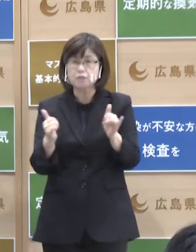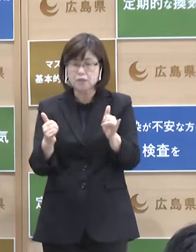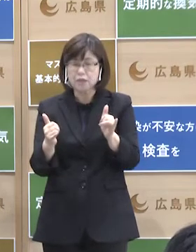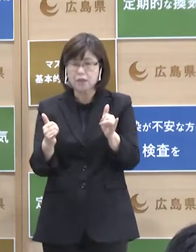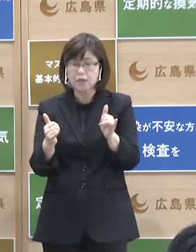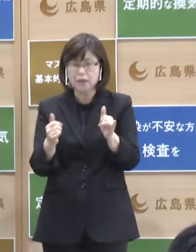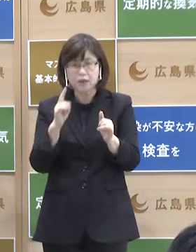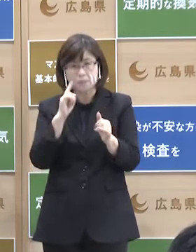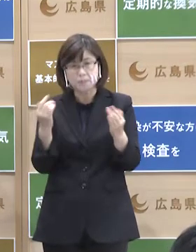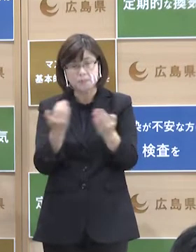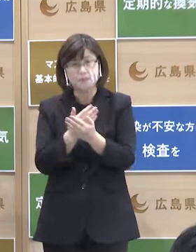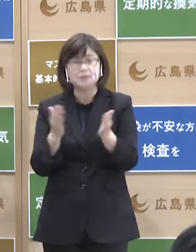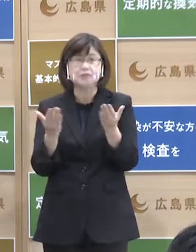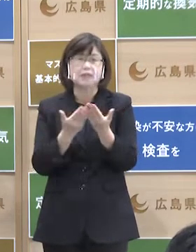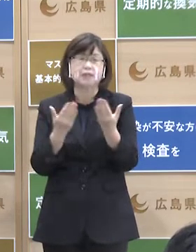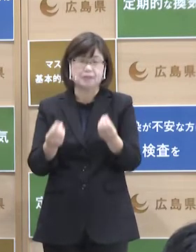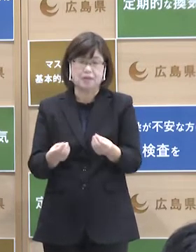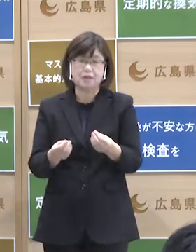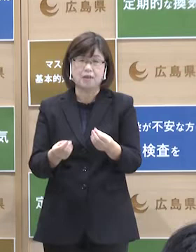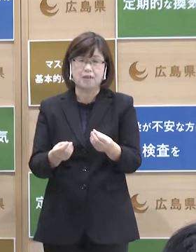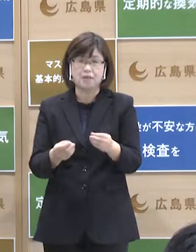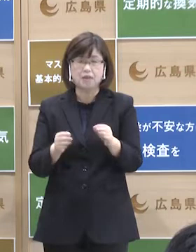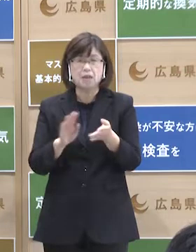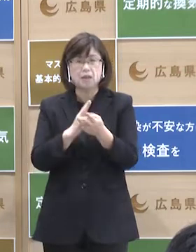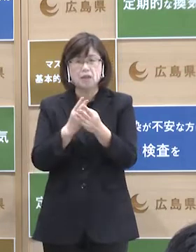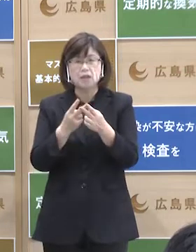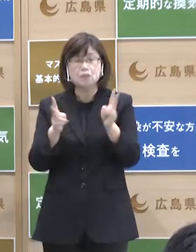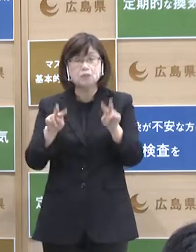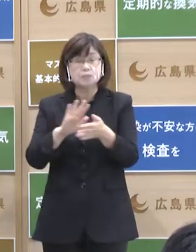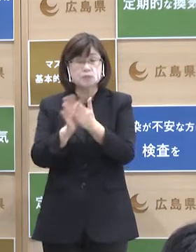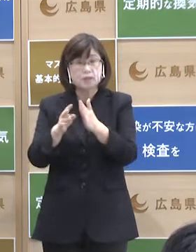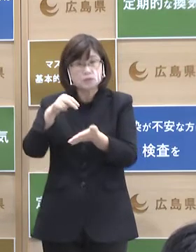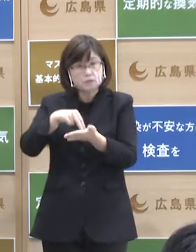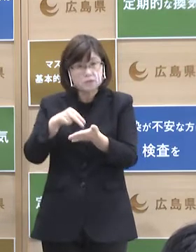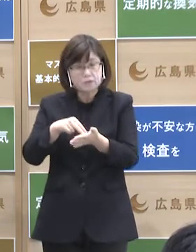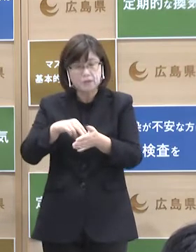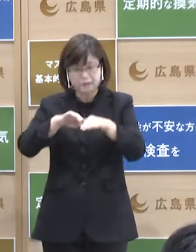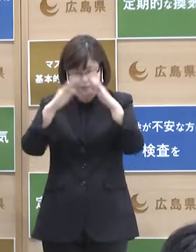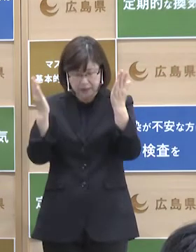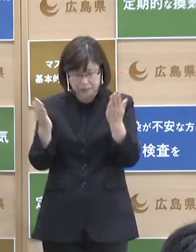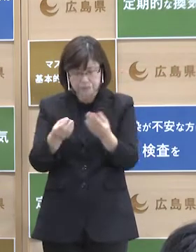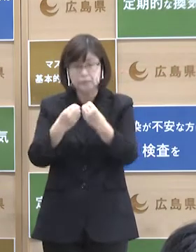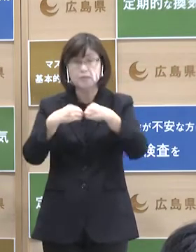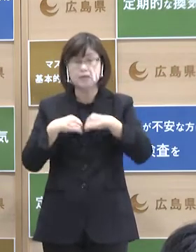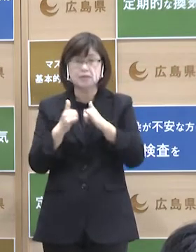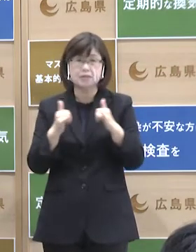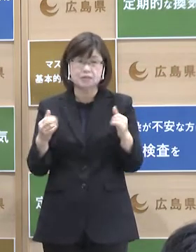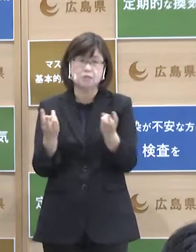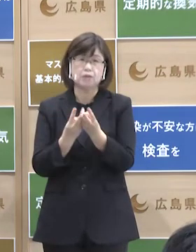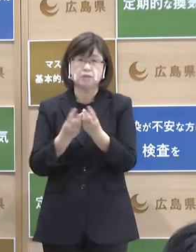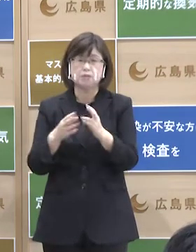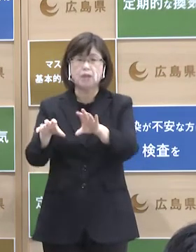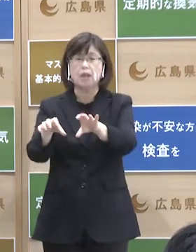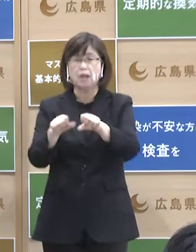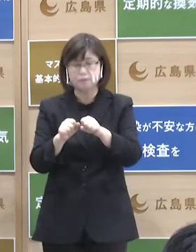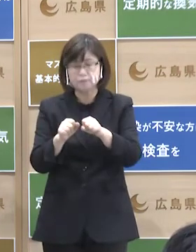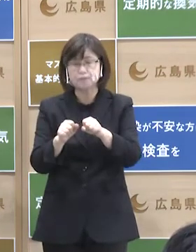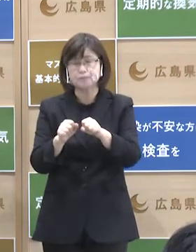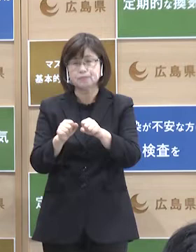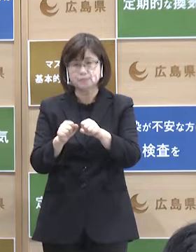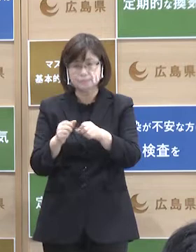本件においては引き続き全ての感染者の状況を把握する体制を維持しております。